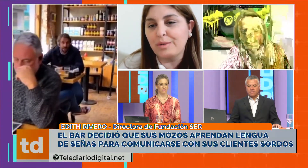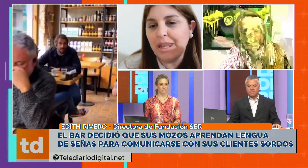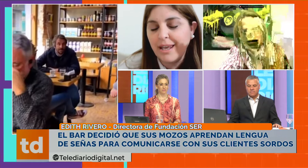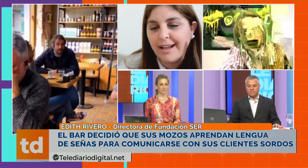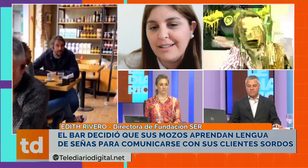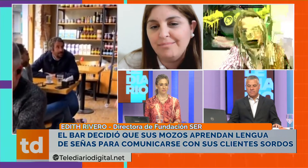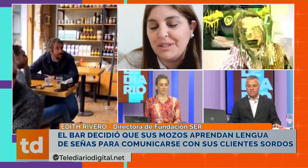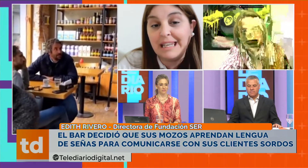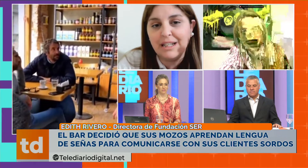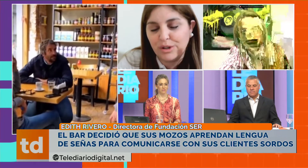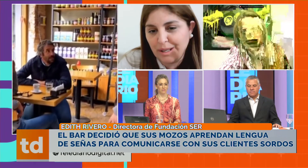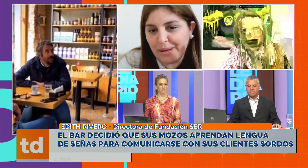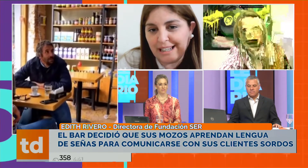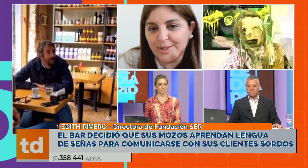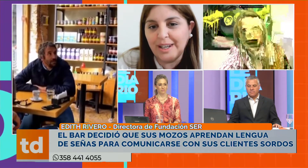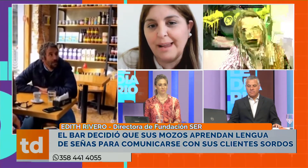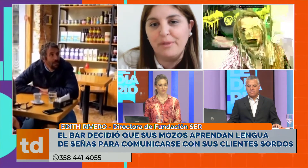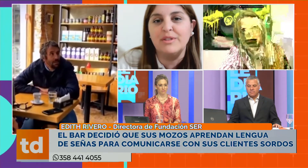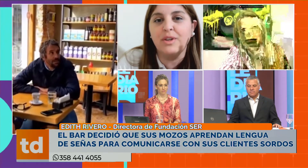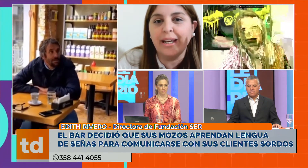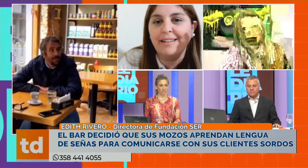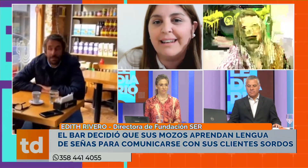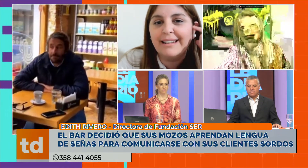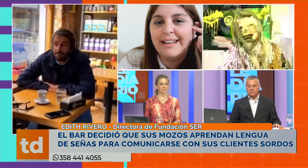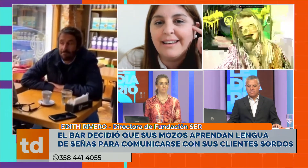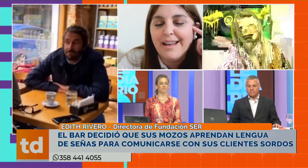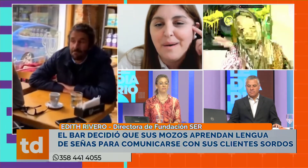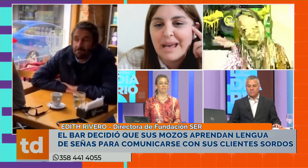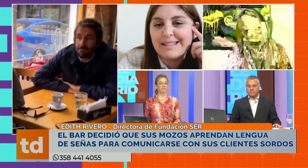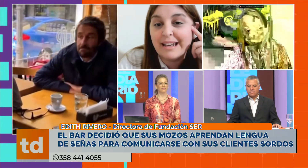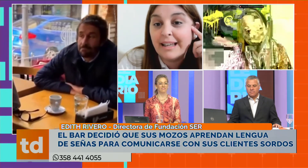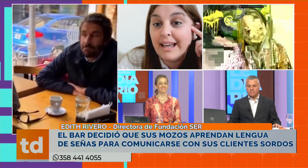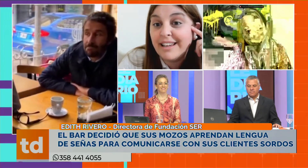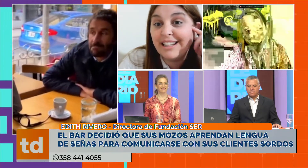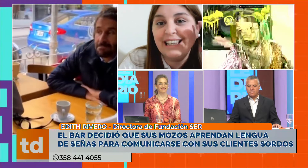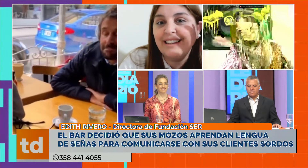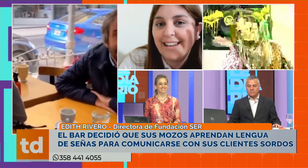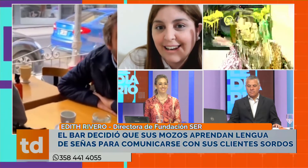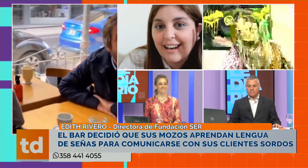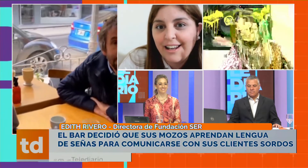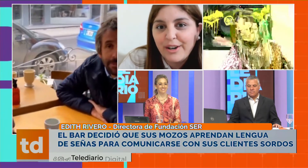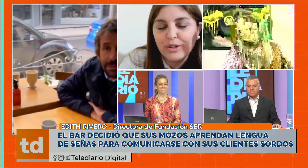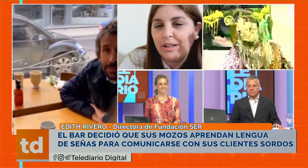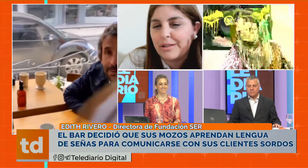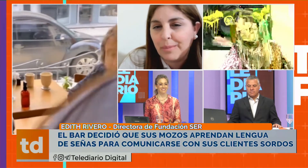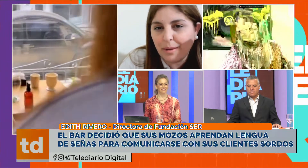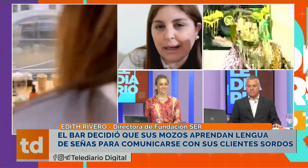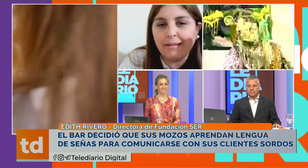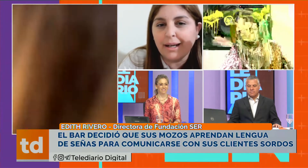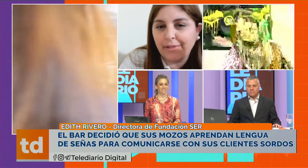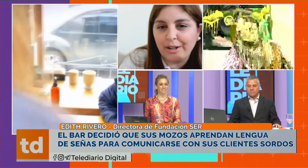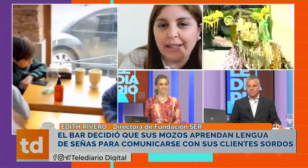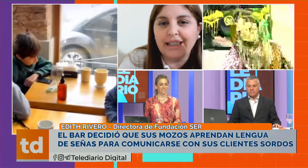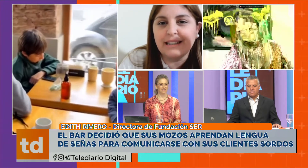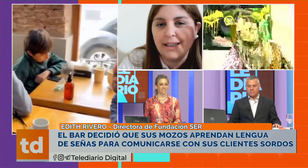Entonces, un día, sin que ellos sepan que yo era la profesora que iban a tener, me acerqué a ver qué tenían en el negocio y entonces pude ver